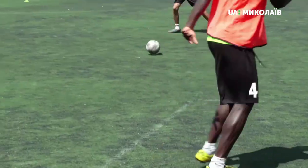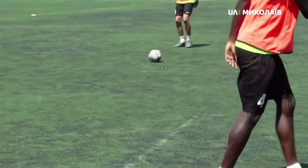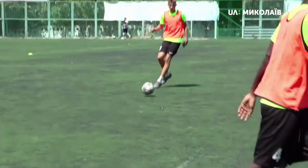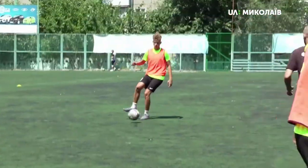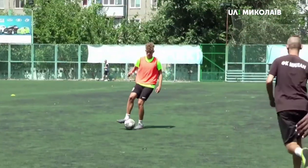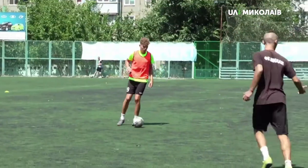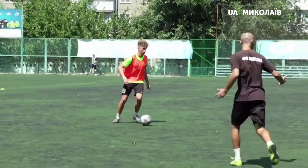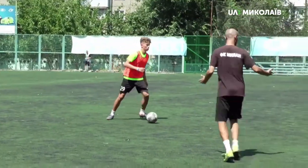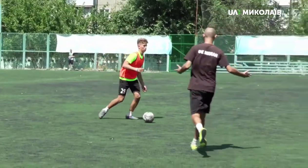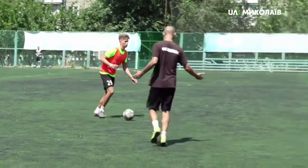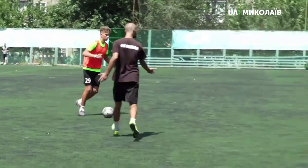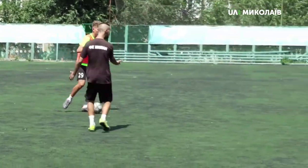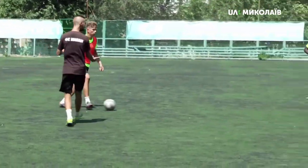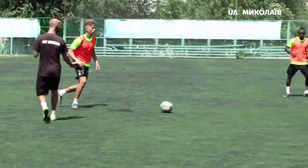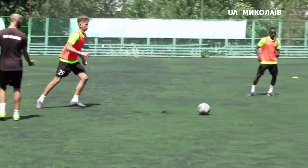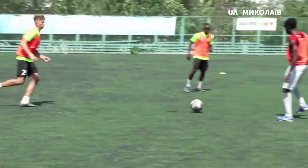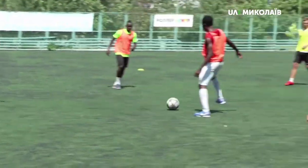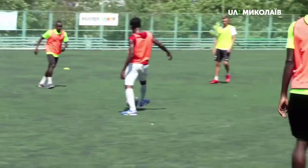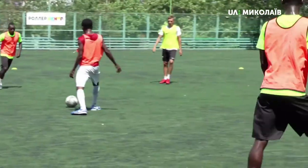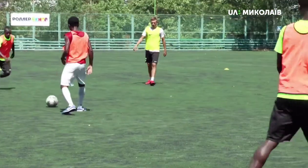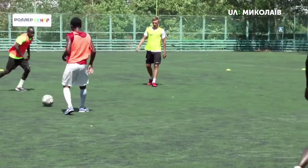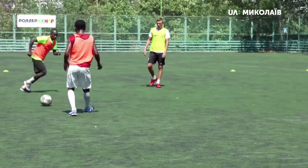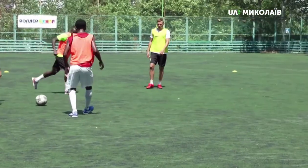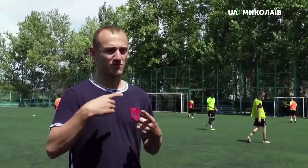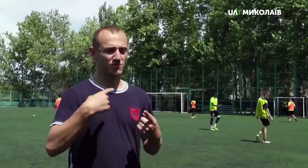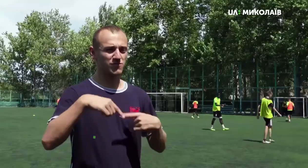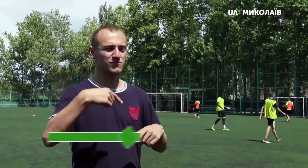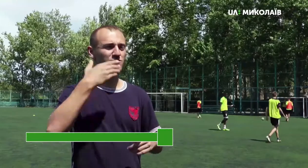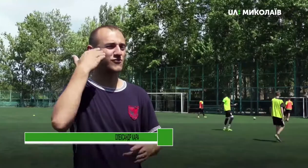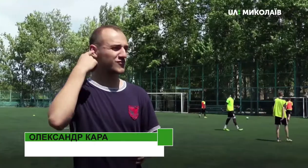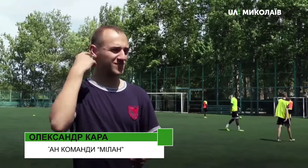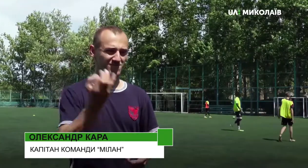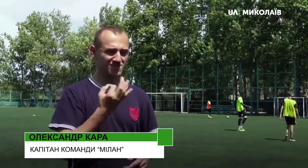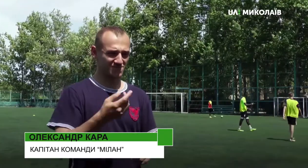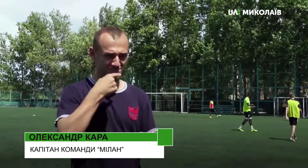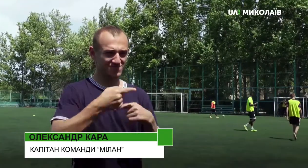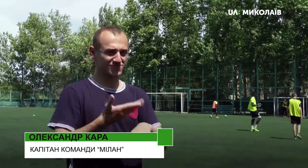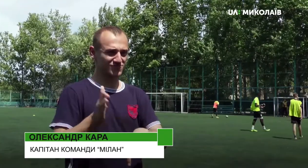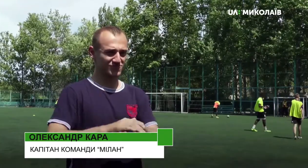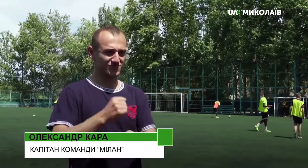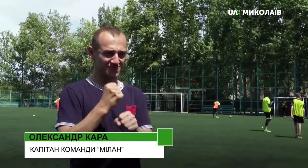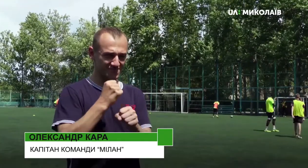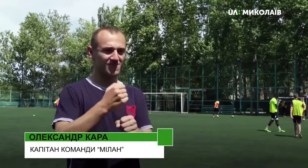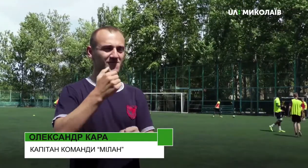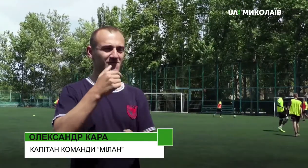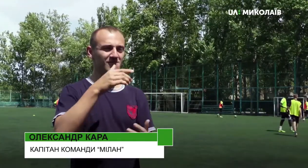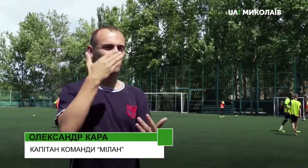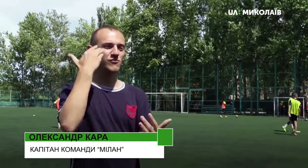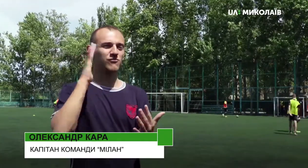помічником Олексія Карабака, засновника команди «Мілан». Завжди з нечуючими працювати складно, але якщо буде інтенсивне тренування, то і